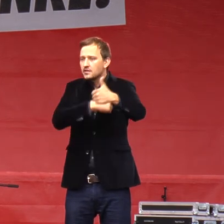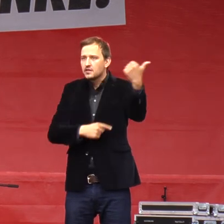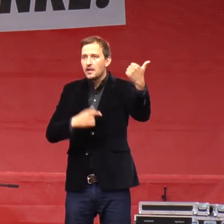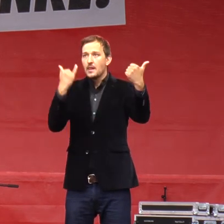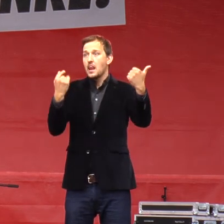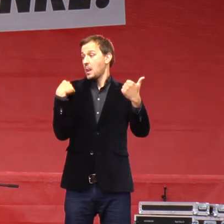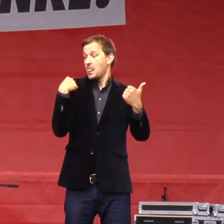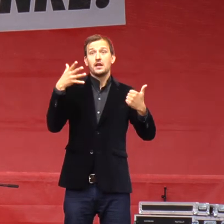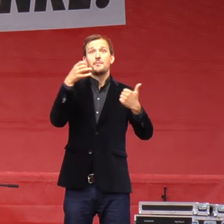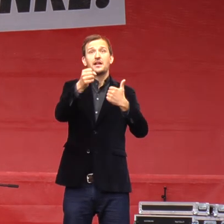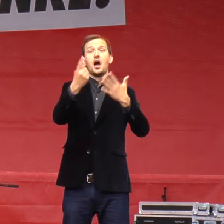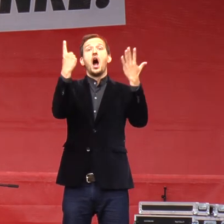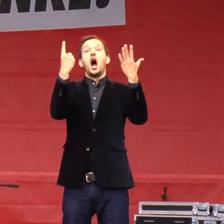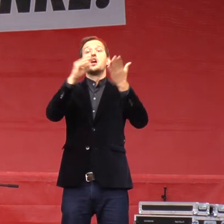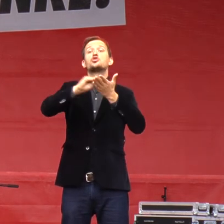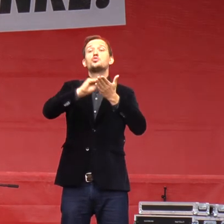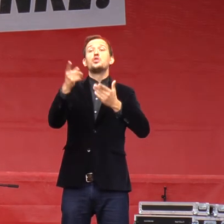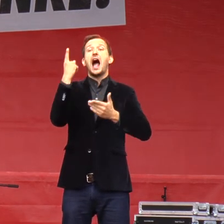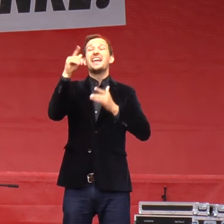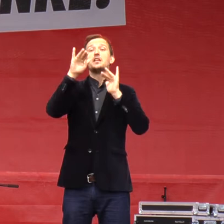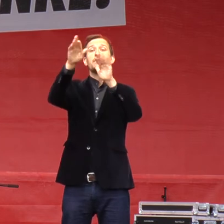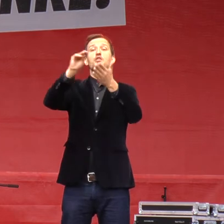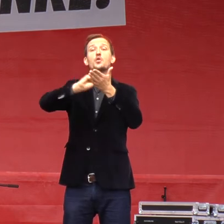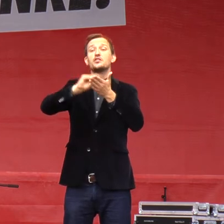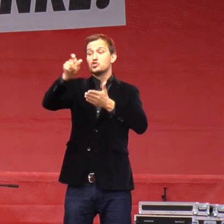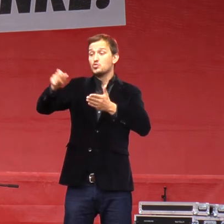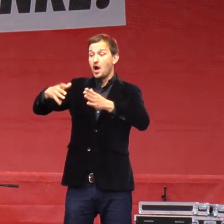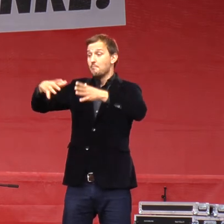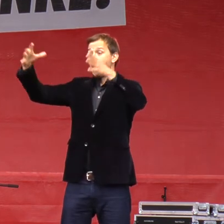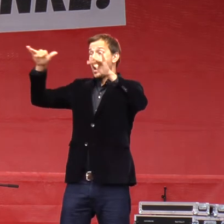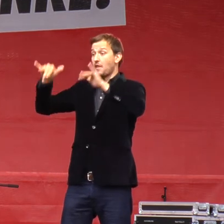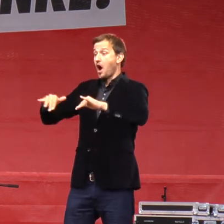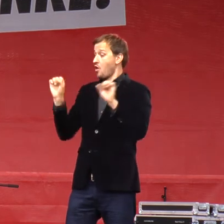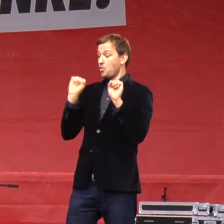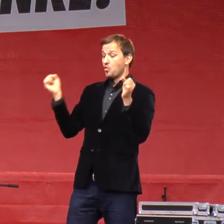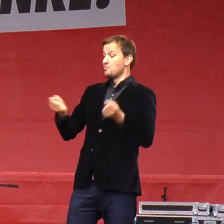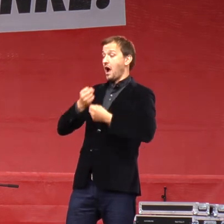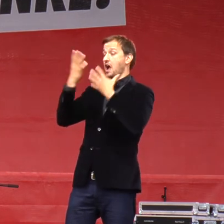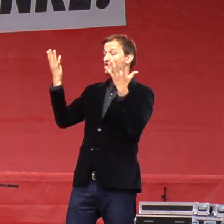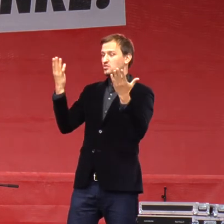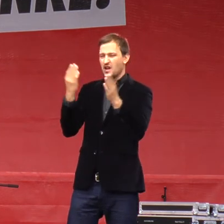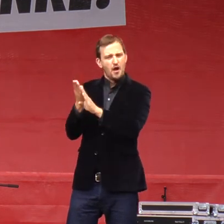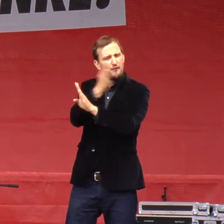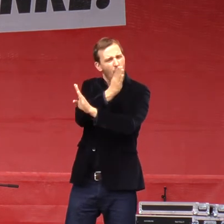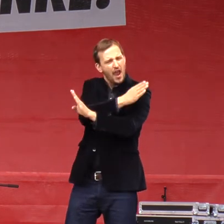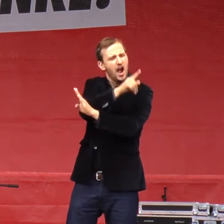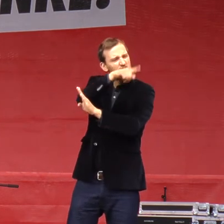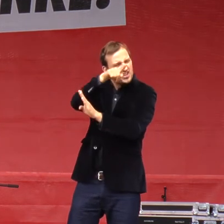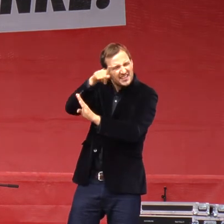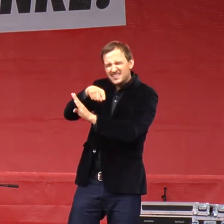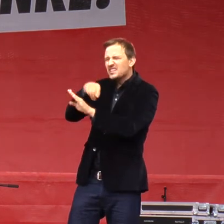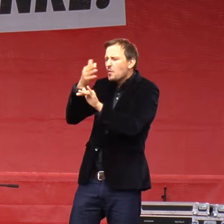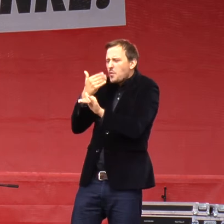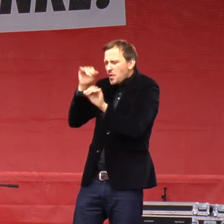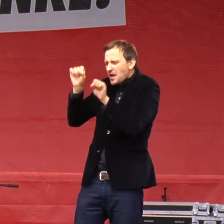festgestellt, dass 1 Million Schüler mehr da sind, wie geplant. So viel übrigens zur Zuverlässigkeit der demografischen